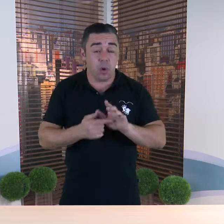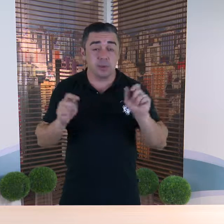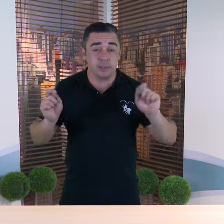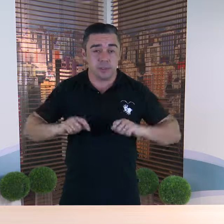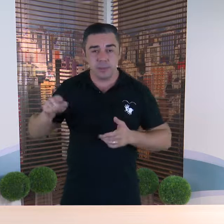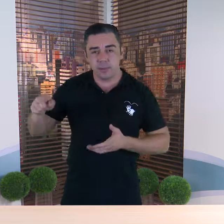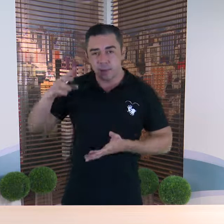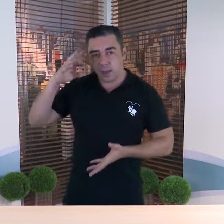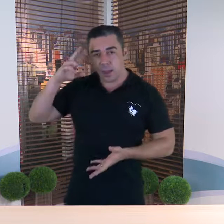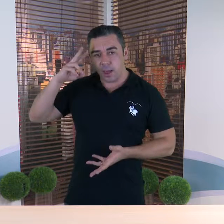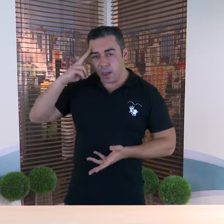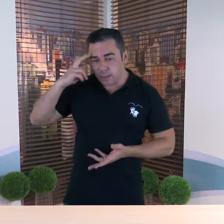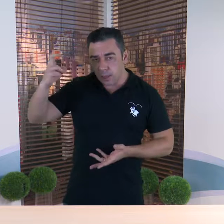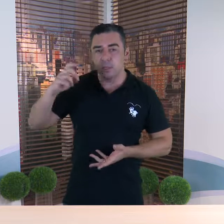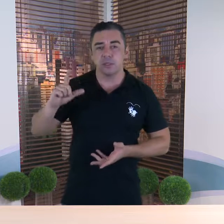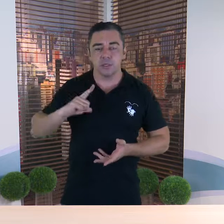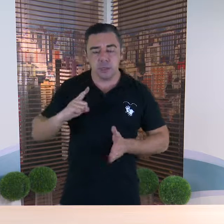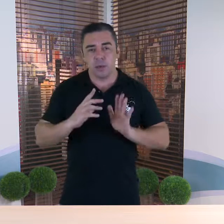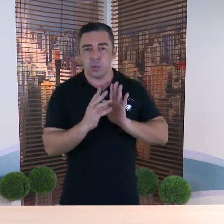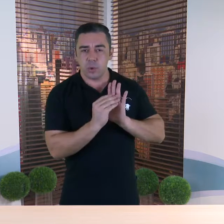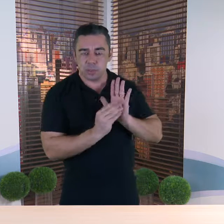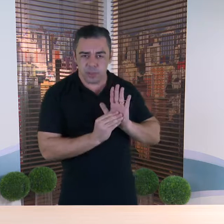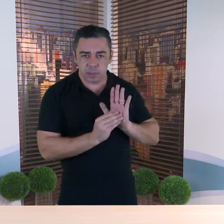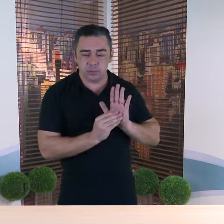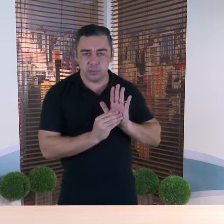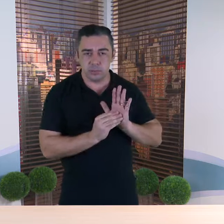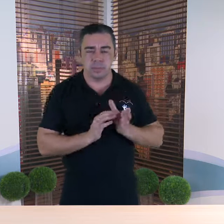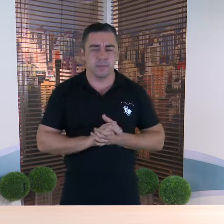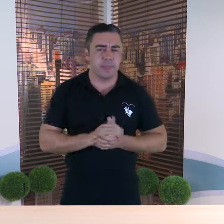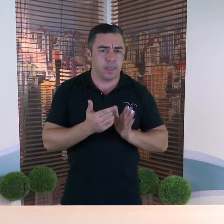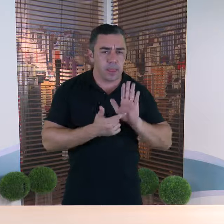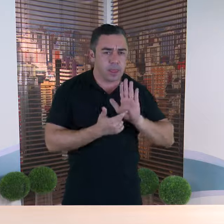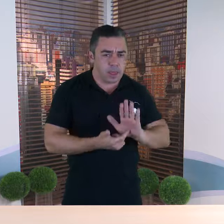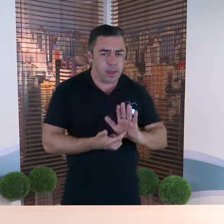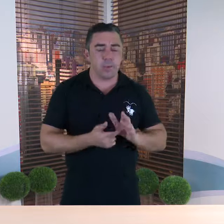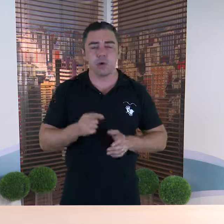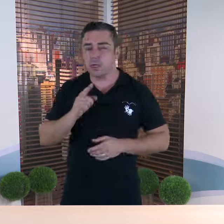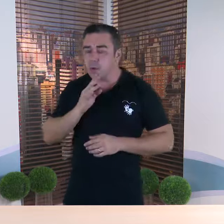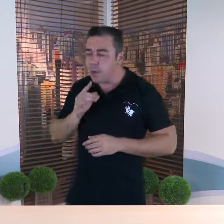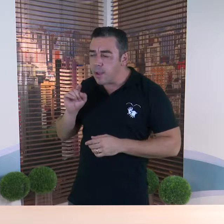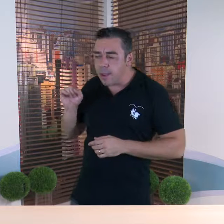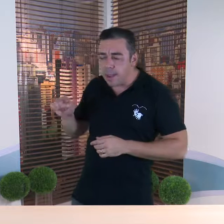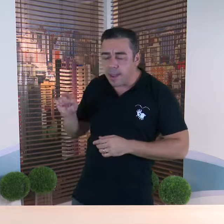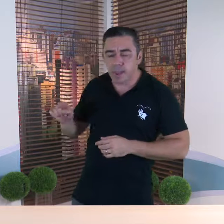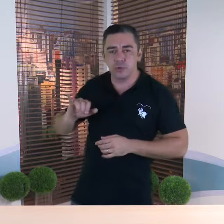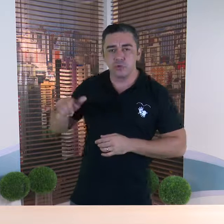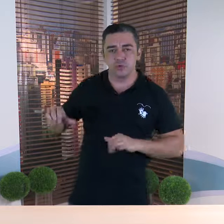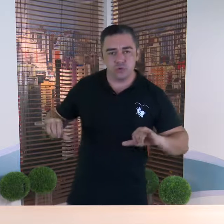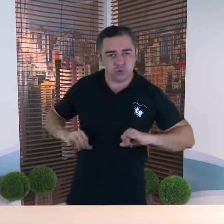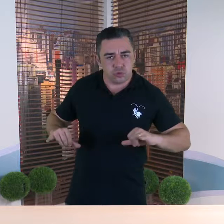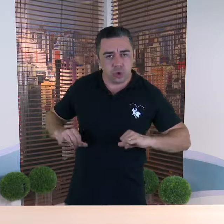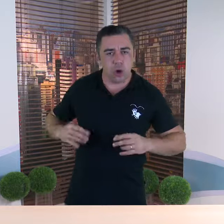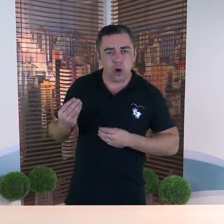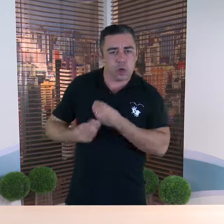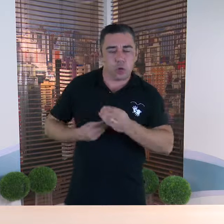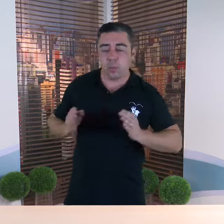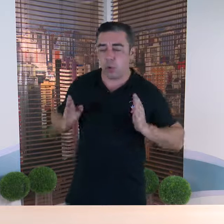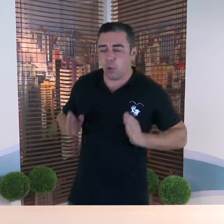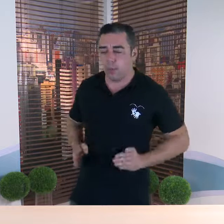ser possuidor de inteligência e conhecimento. Ele demonstra conhecer Jó e a sua forma de comportar-se